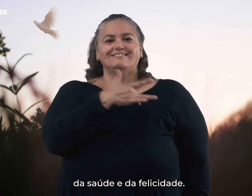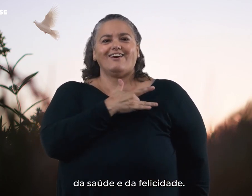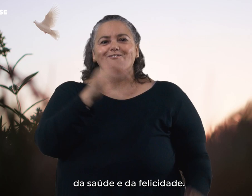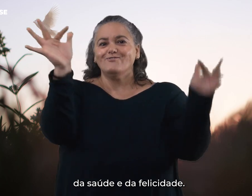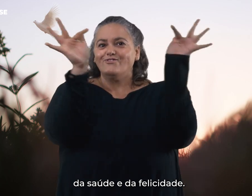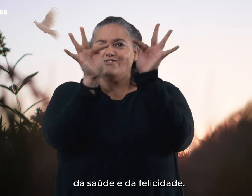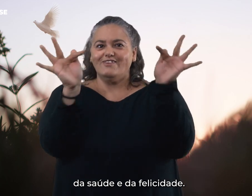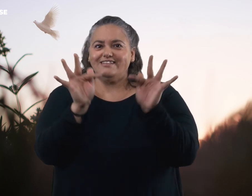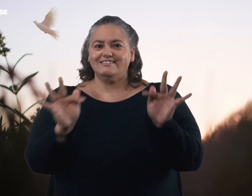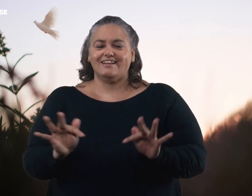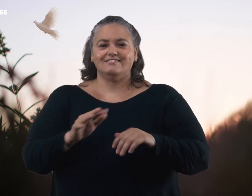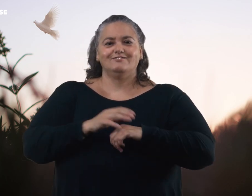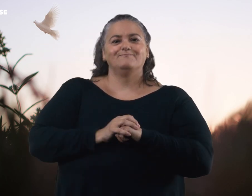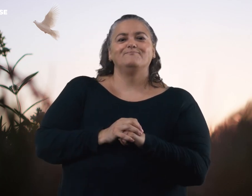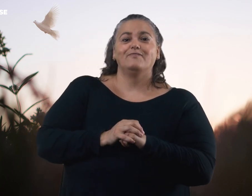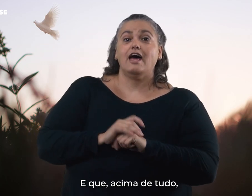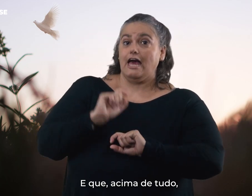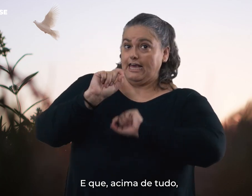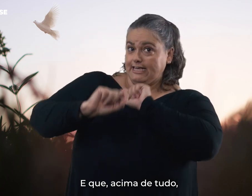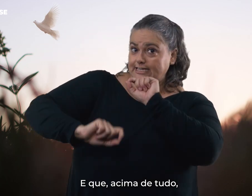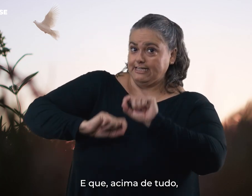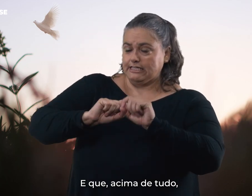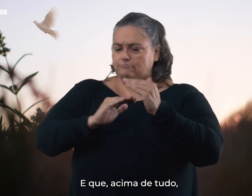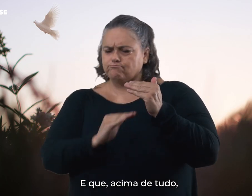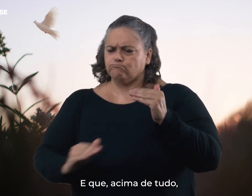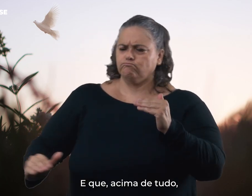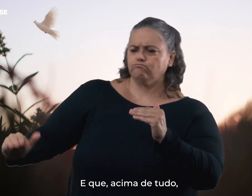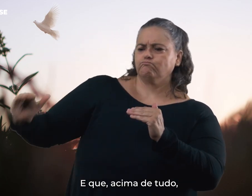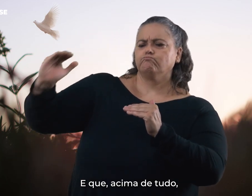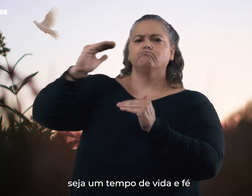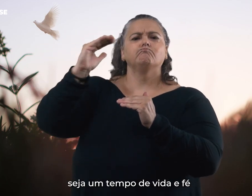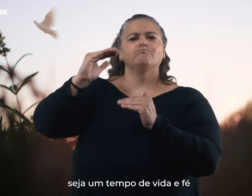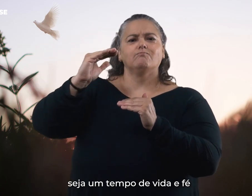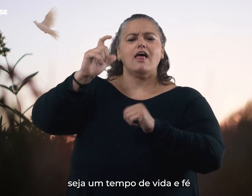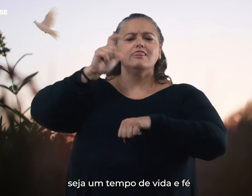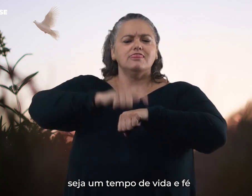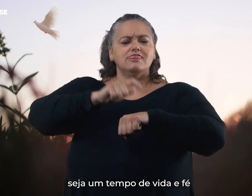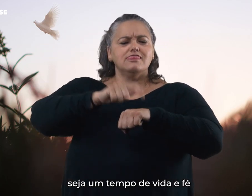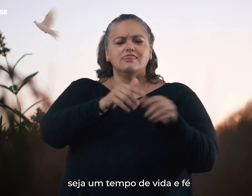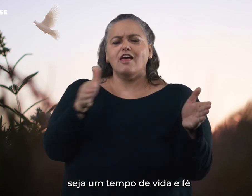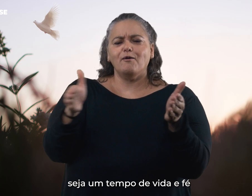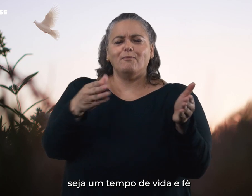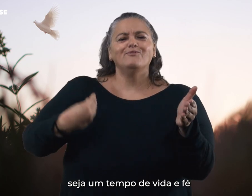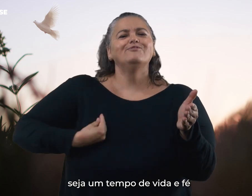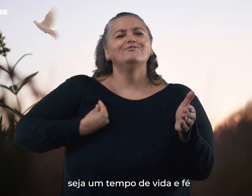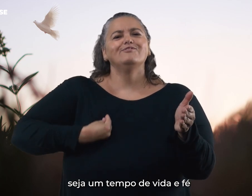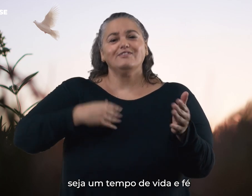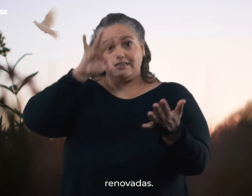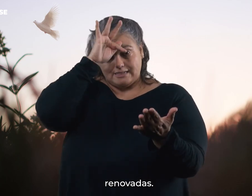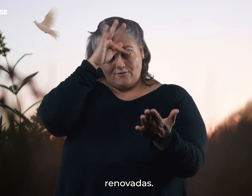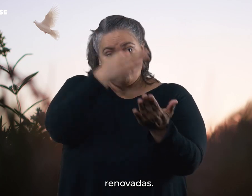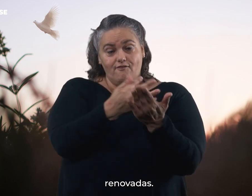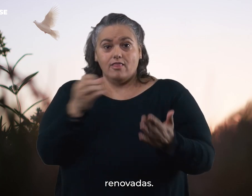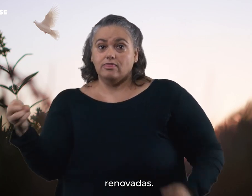felicidade. E que, acima de tudo, seja um tempo de vida e fé renovadas.